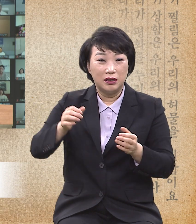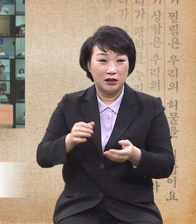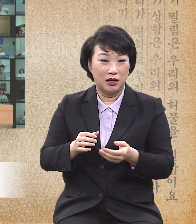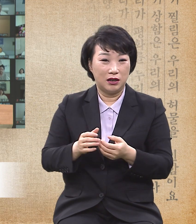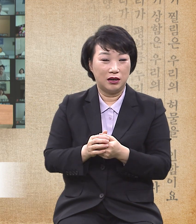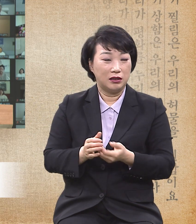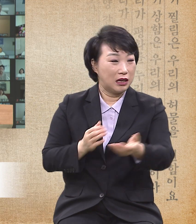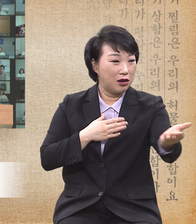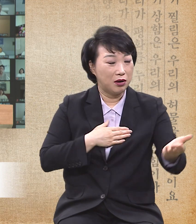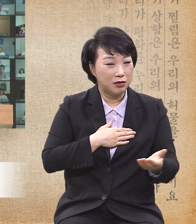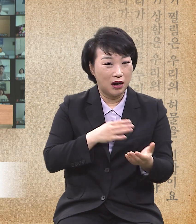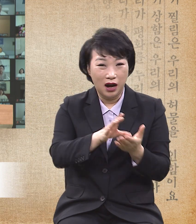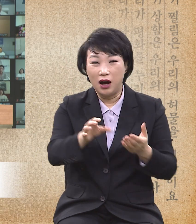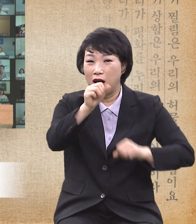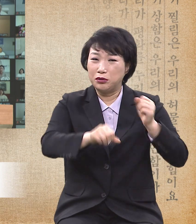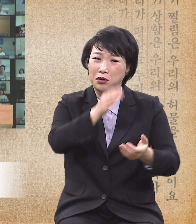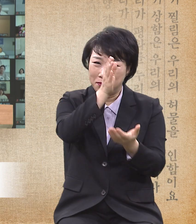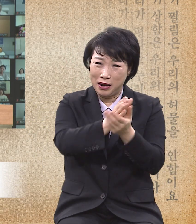경거망동하지 말라 이 말입니다.